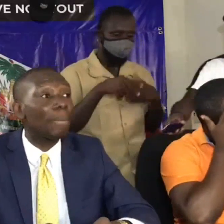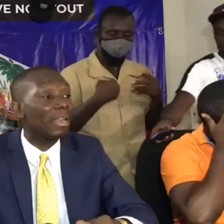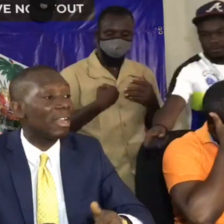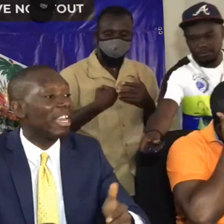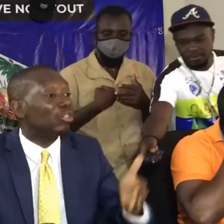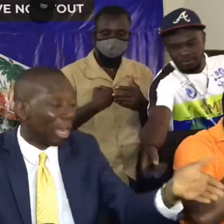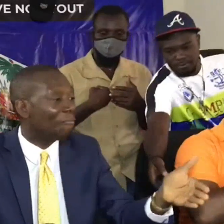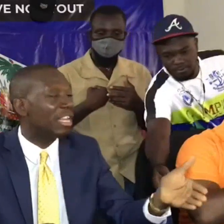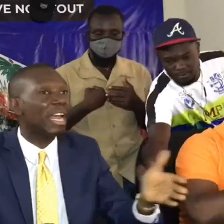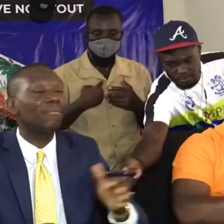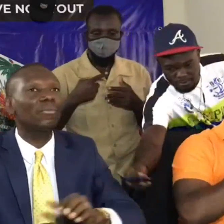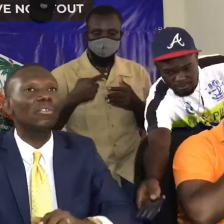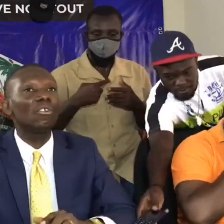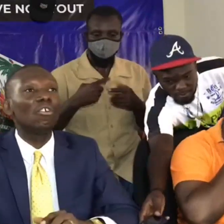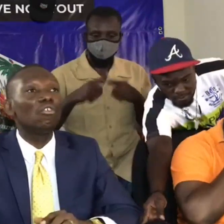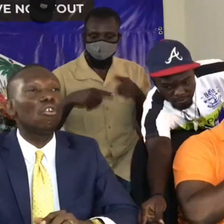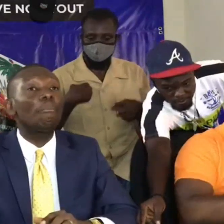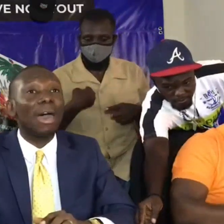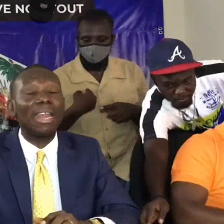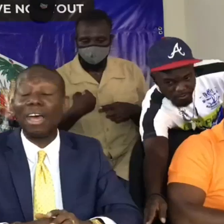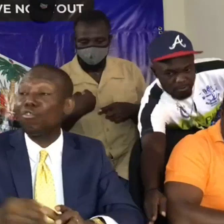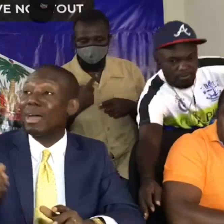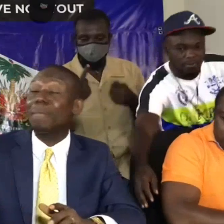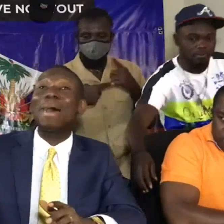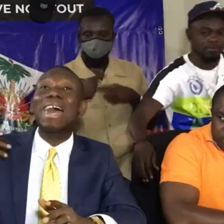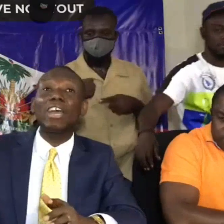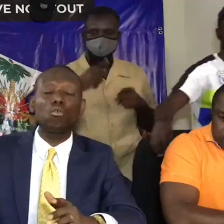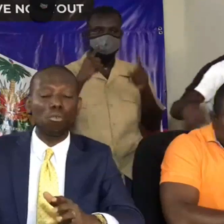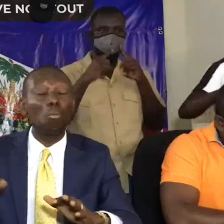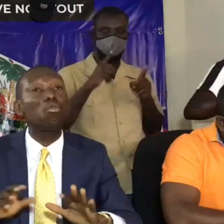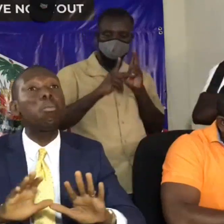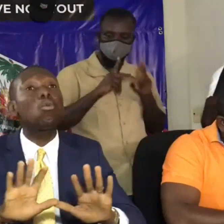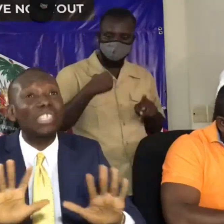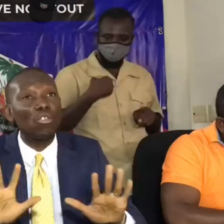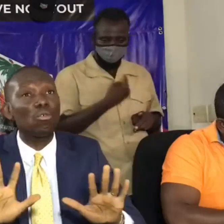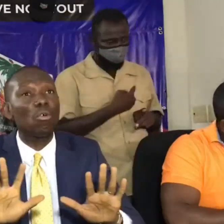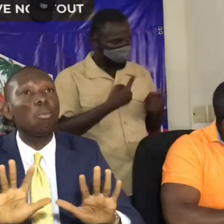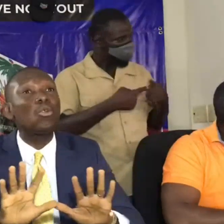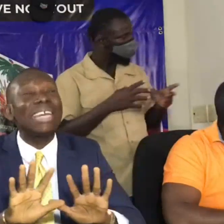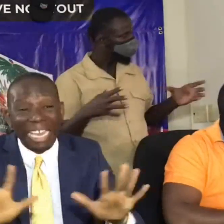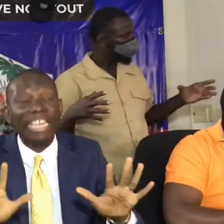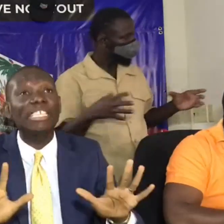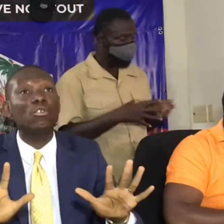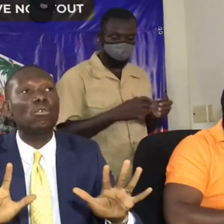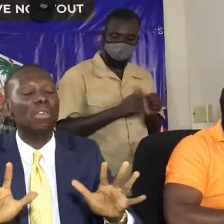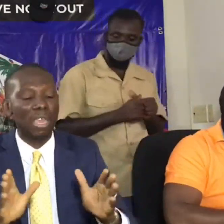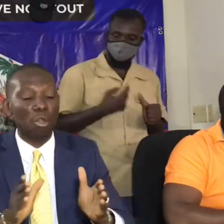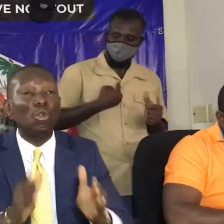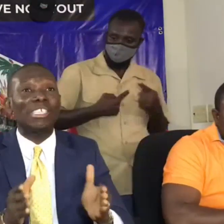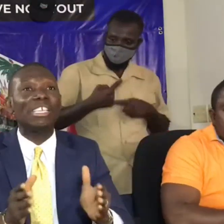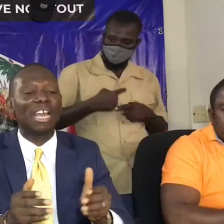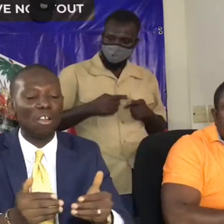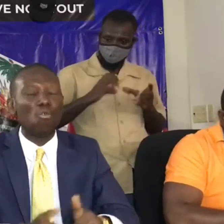cour d'appel dans le jour là. Donc par là, nous demandons des parents pour nous poser, pour nous tranquilliser